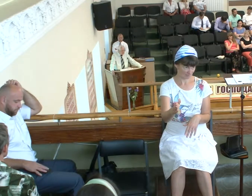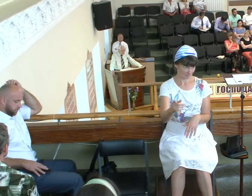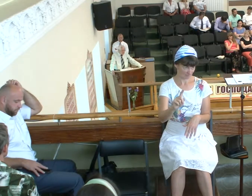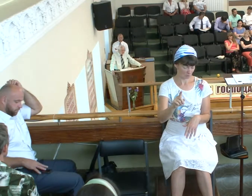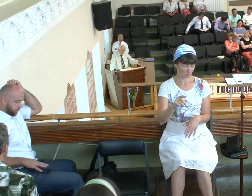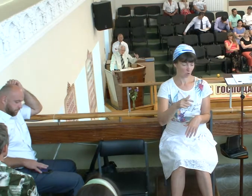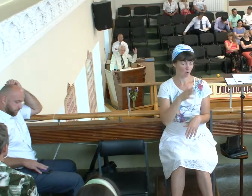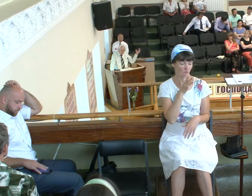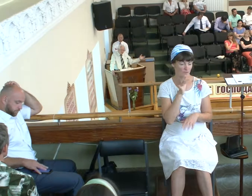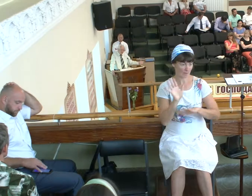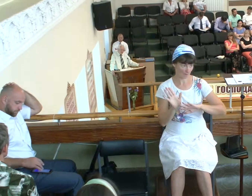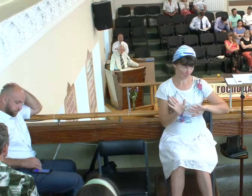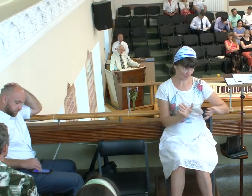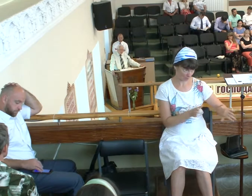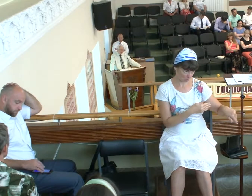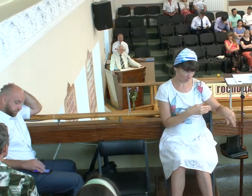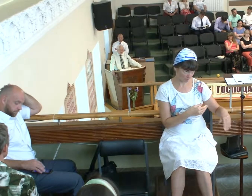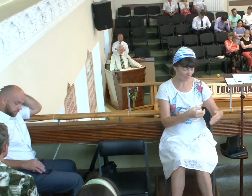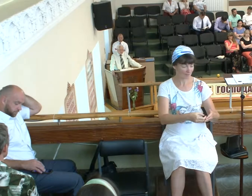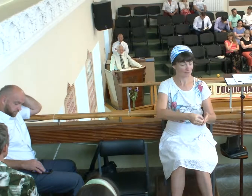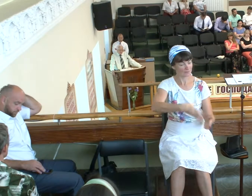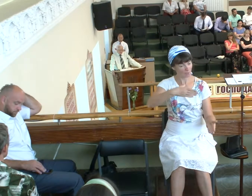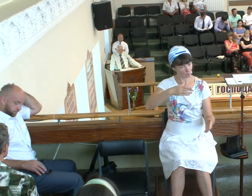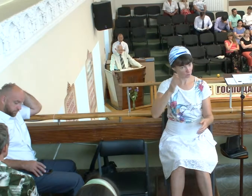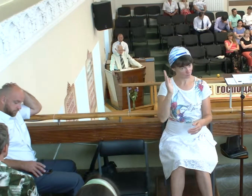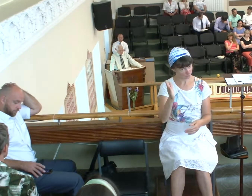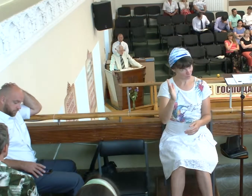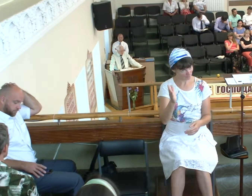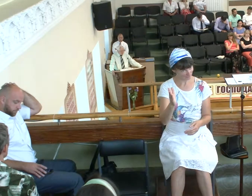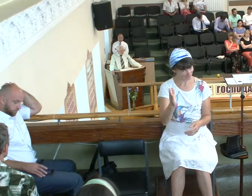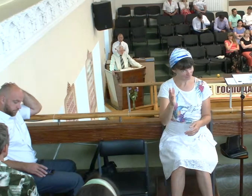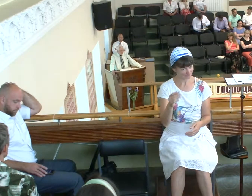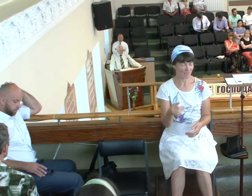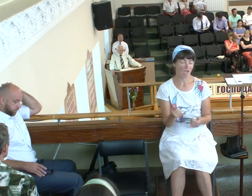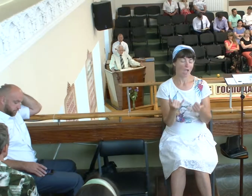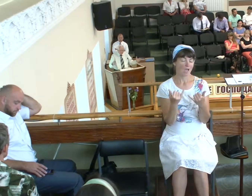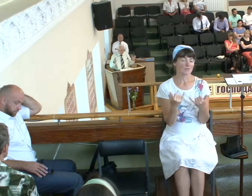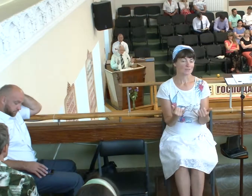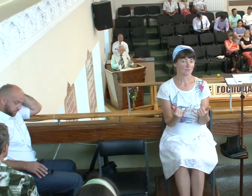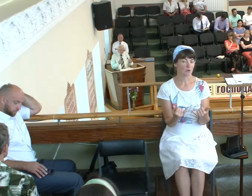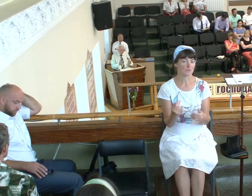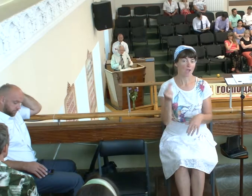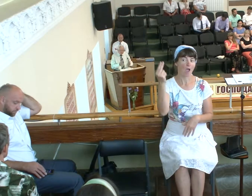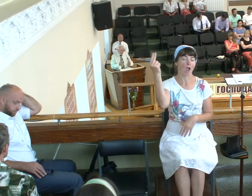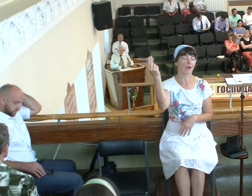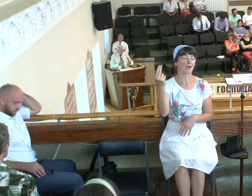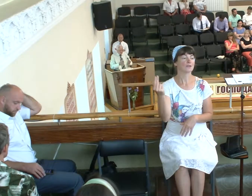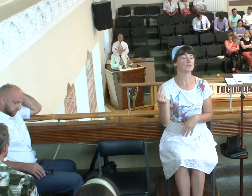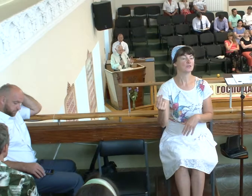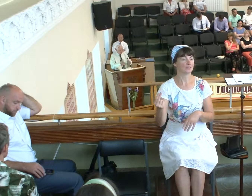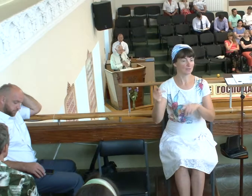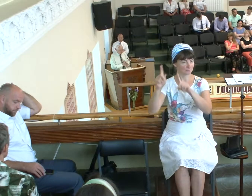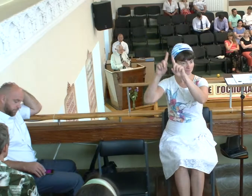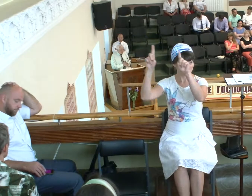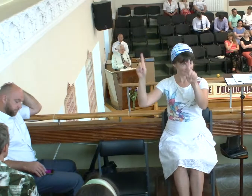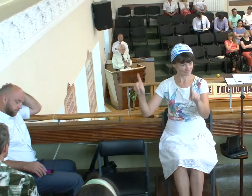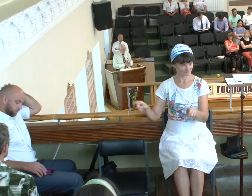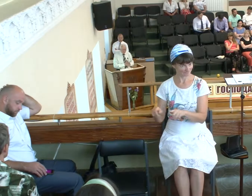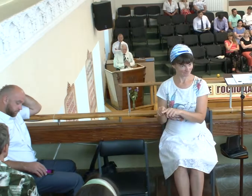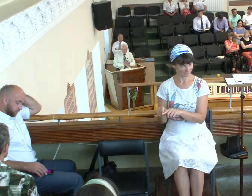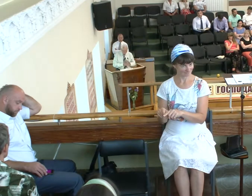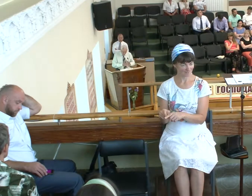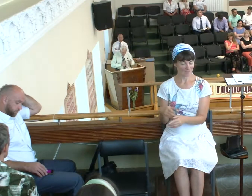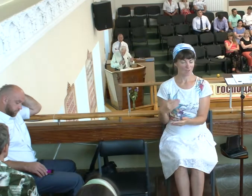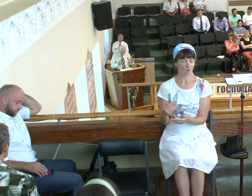известных художников прошлого. И чем раньше жил художник, чем меньше картин, тем дороже эта картина.